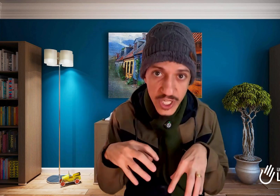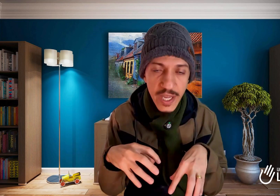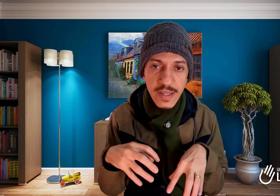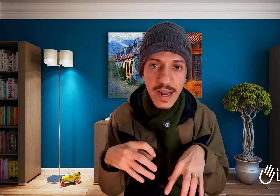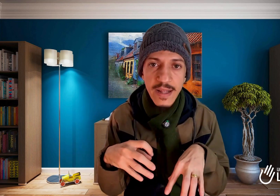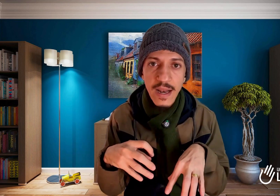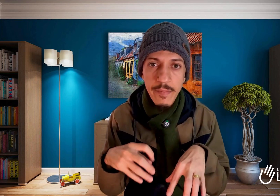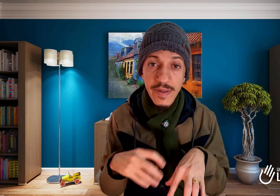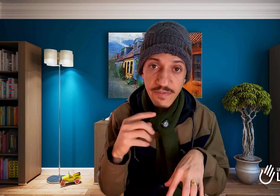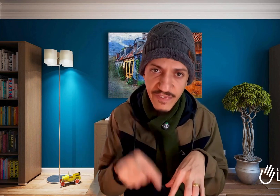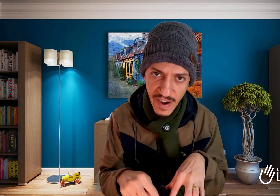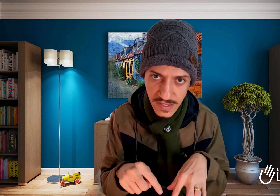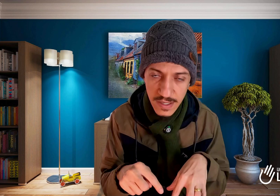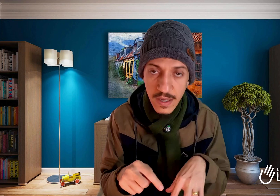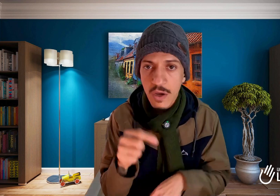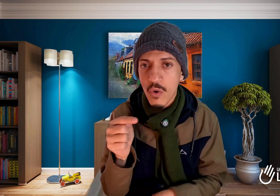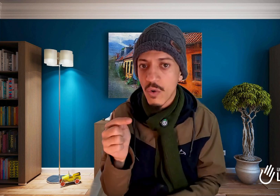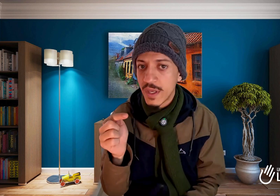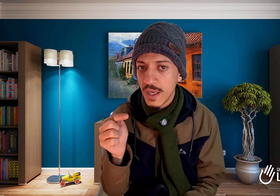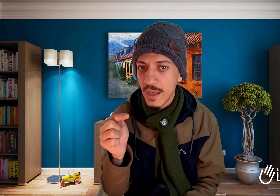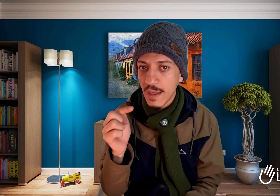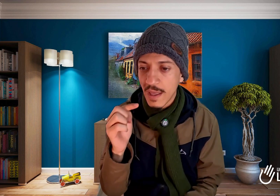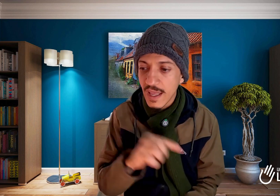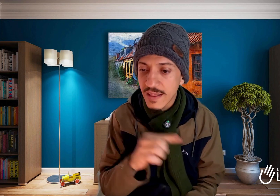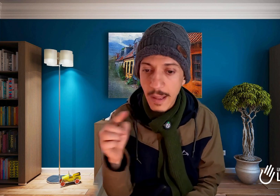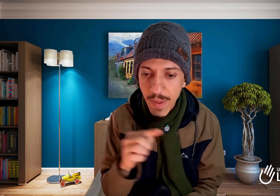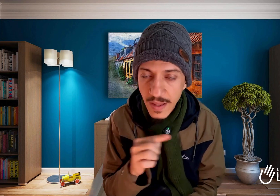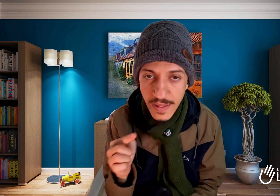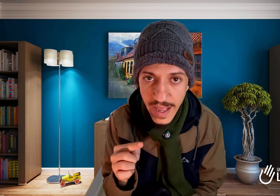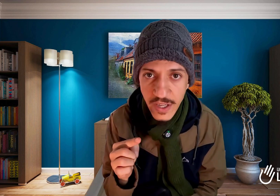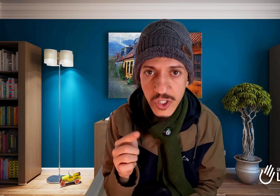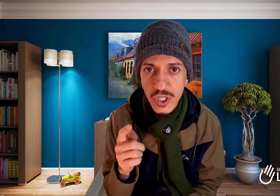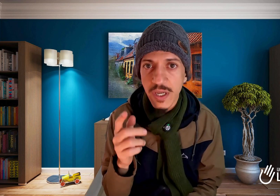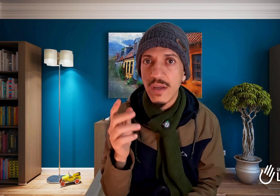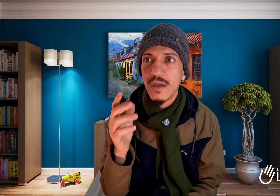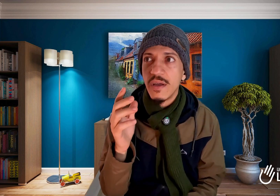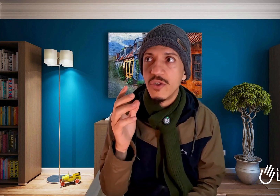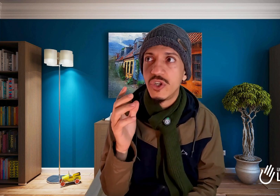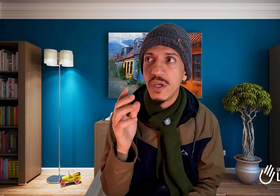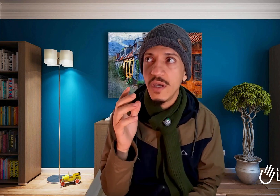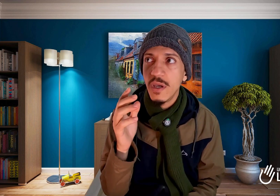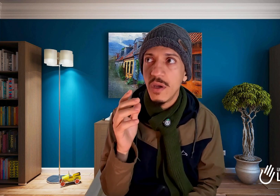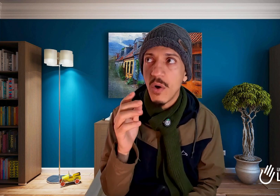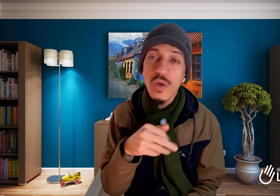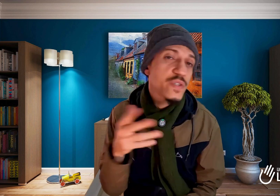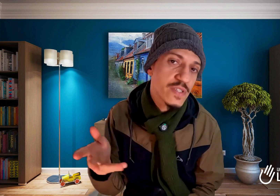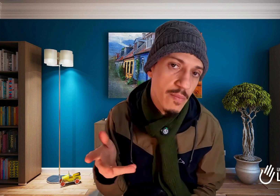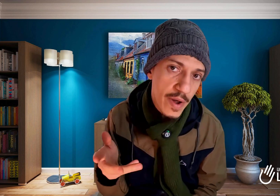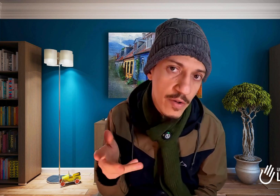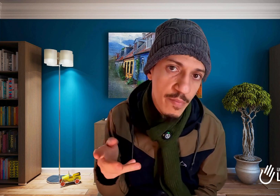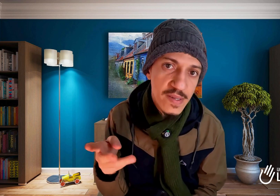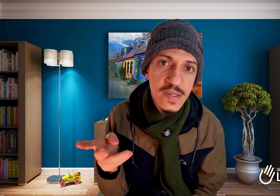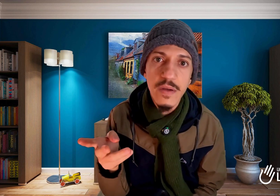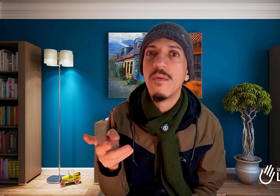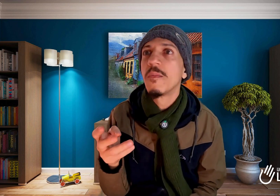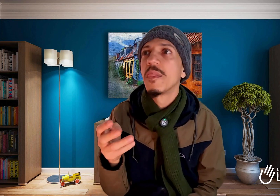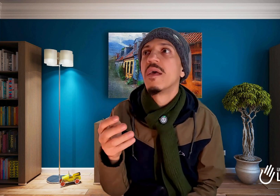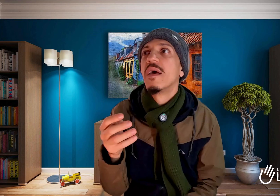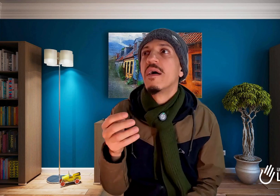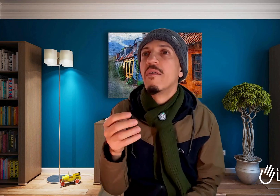interna da Libras faz com que, independente de onde você mora no Brasil,